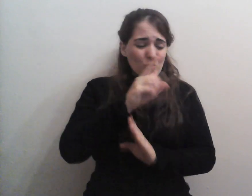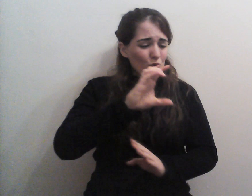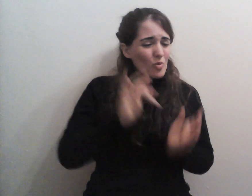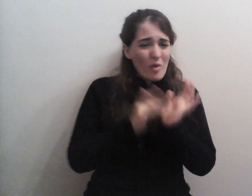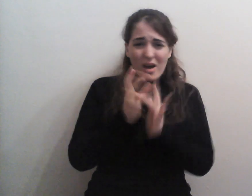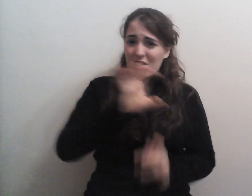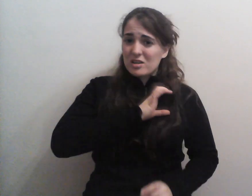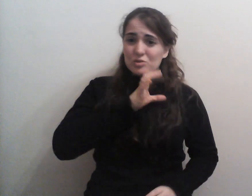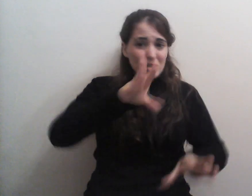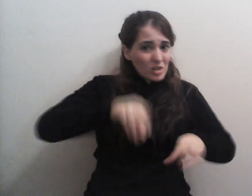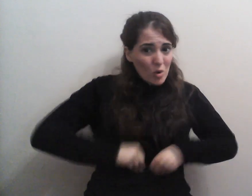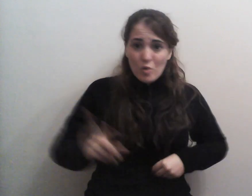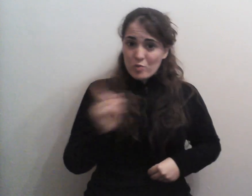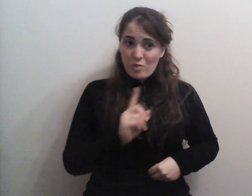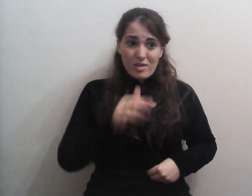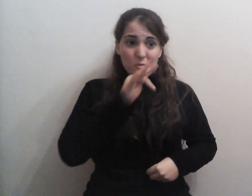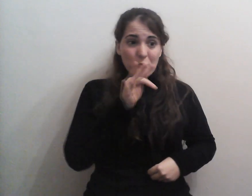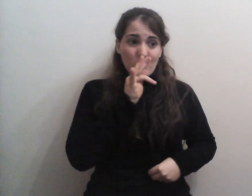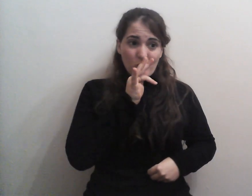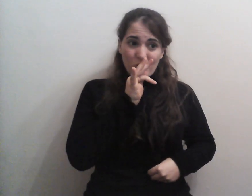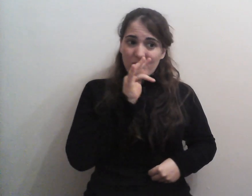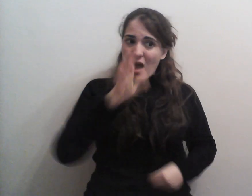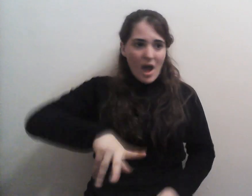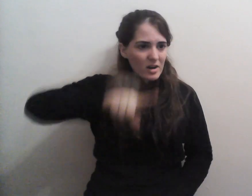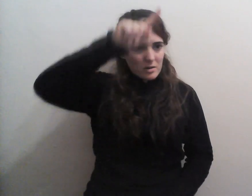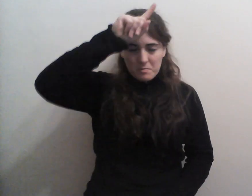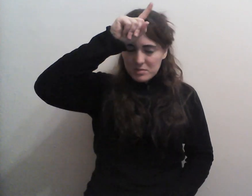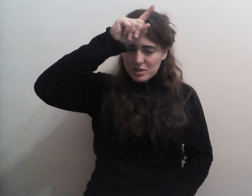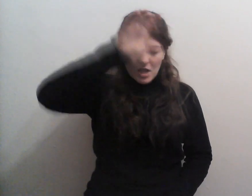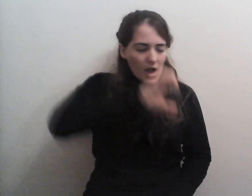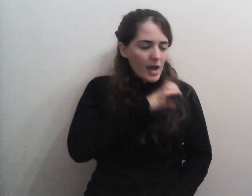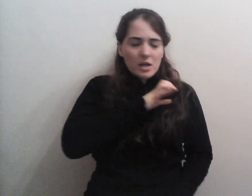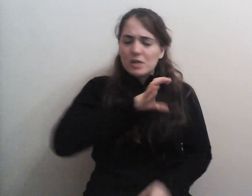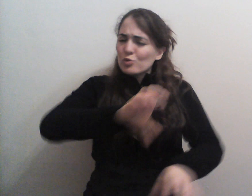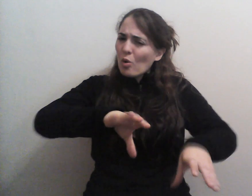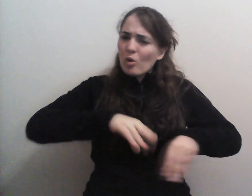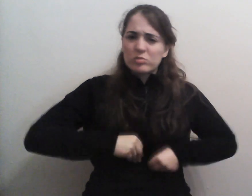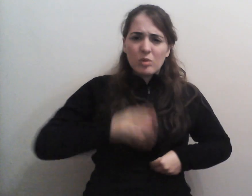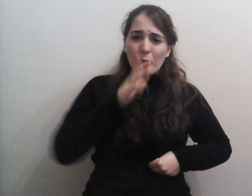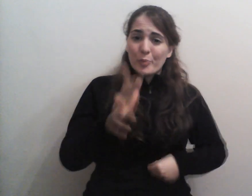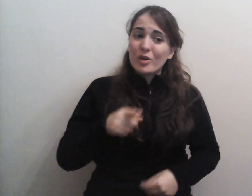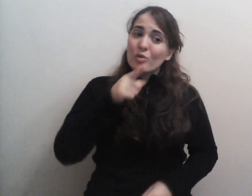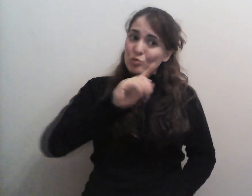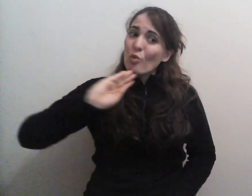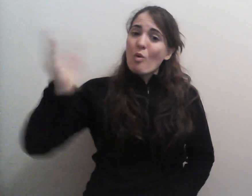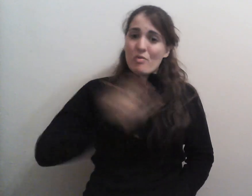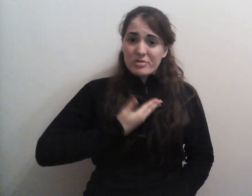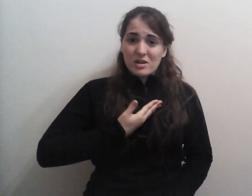quebrantado, arrepiéntete. Corre a Cristo, clama a Cristo, y en Cristo